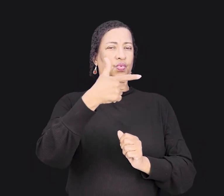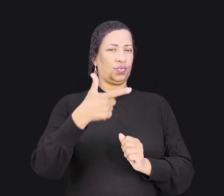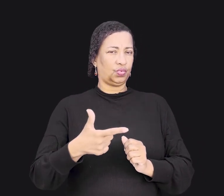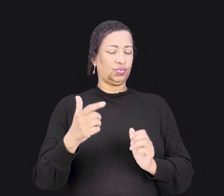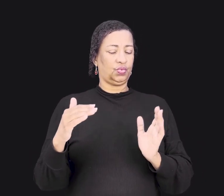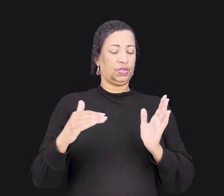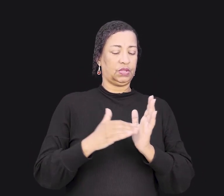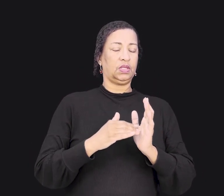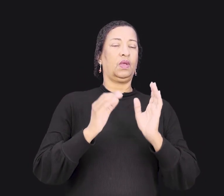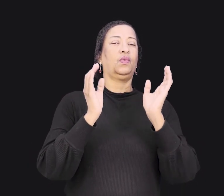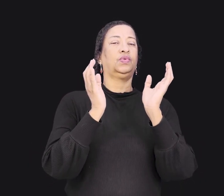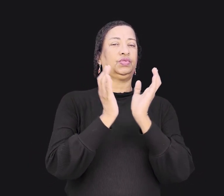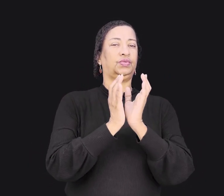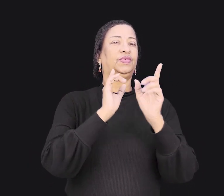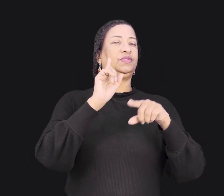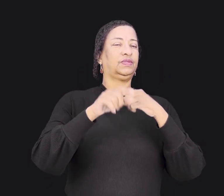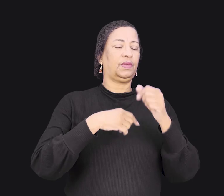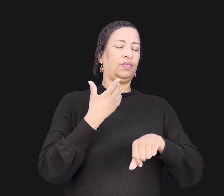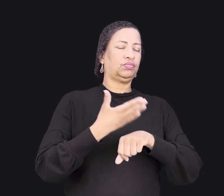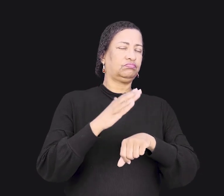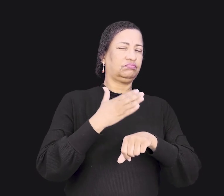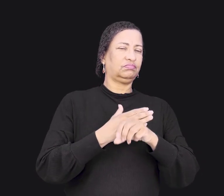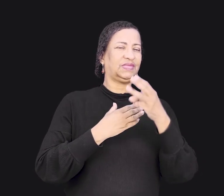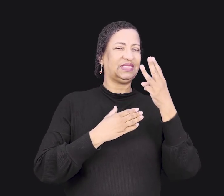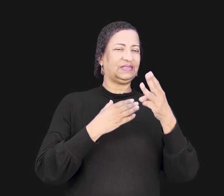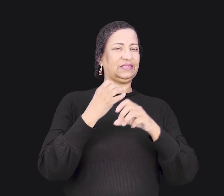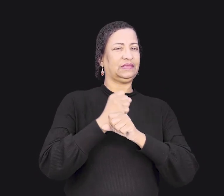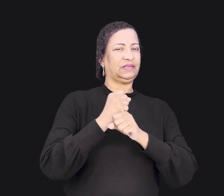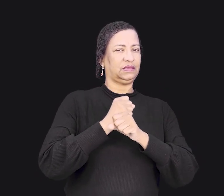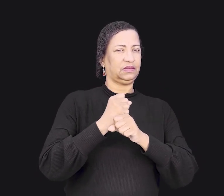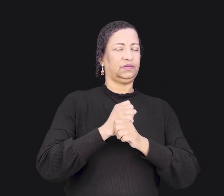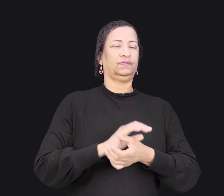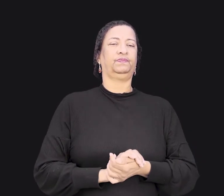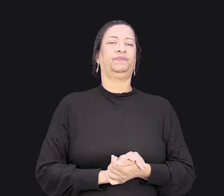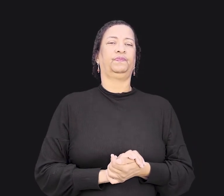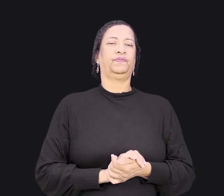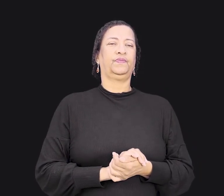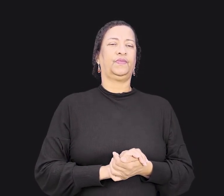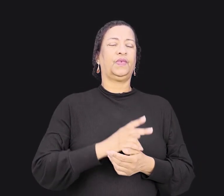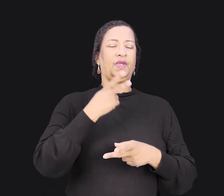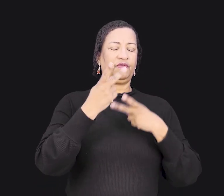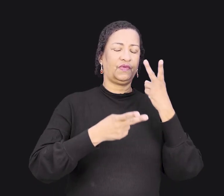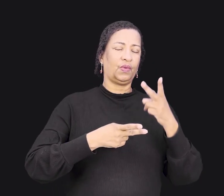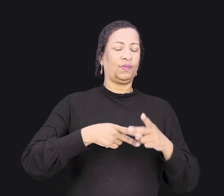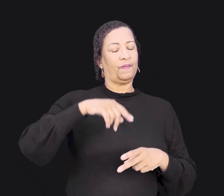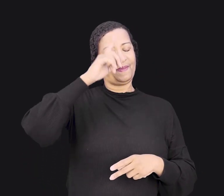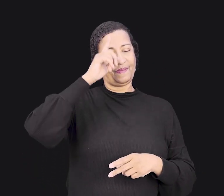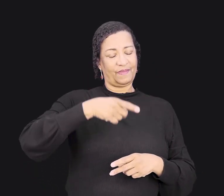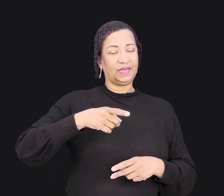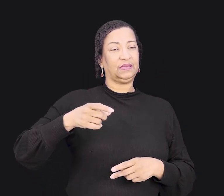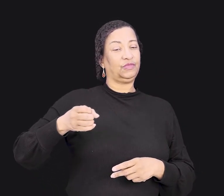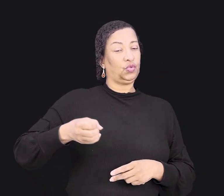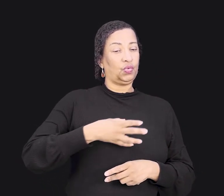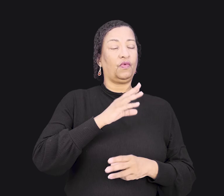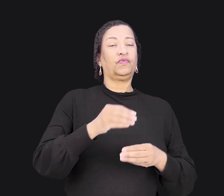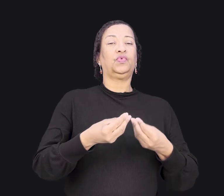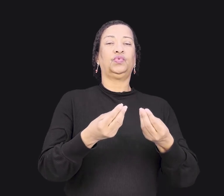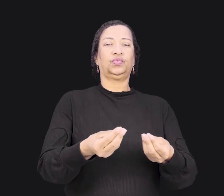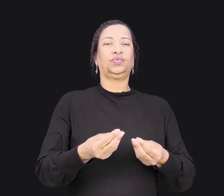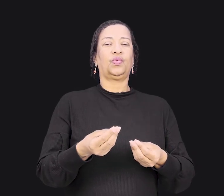tê-los treinados durante 3 anos. Jesus disse, um novo mandamento vos dou, amem-se uns aos outros, como eu os amei.